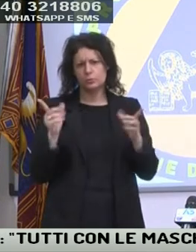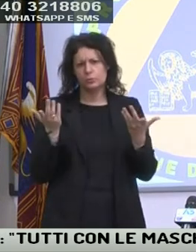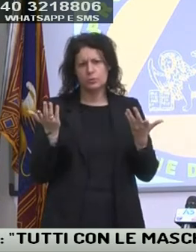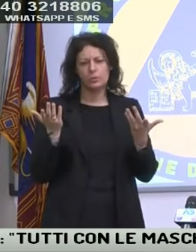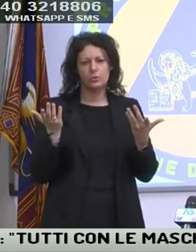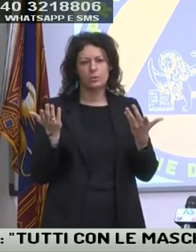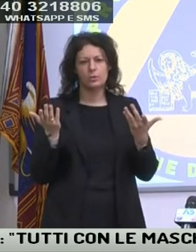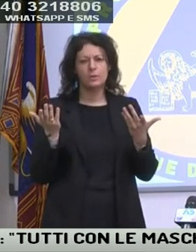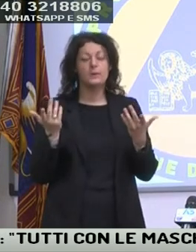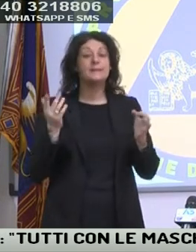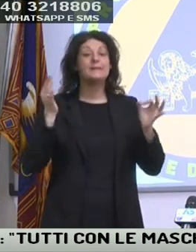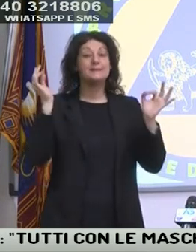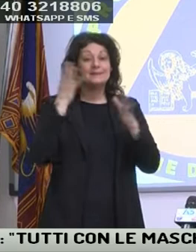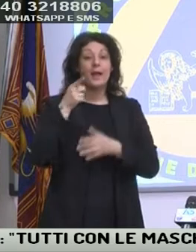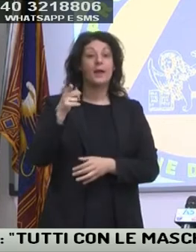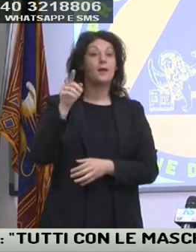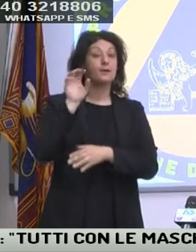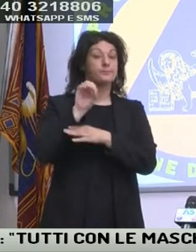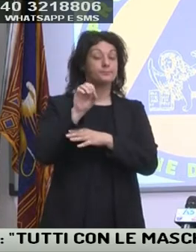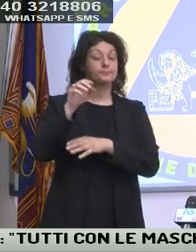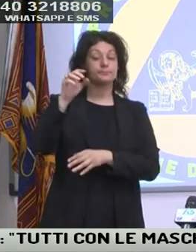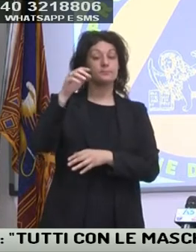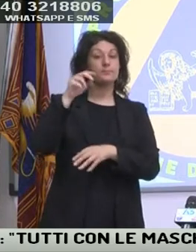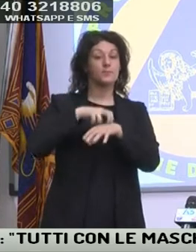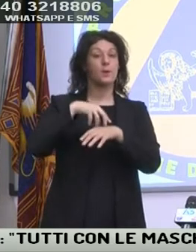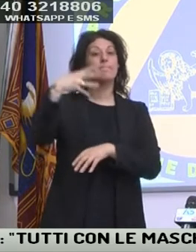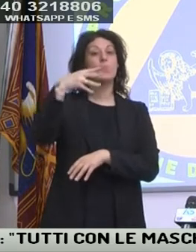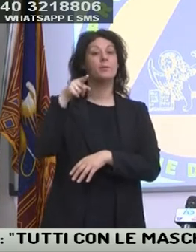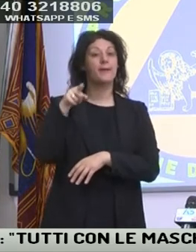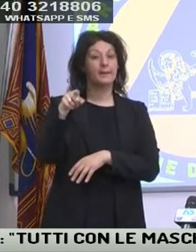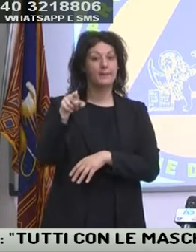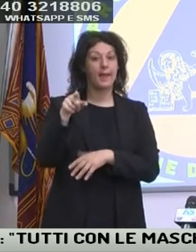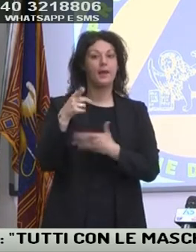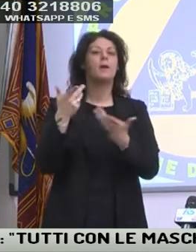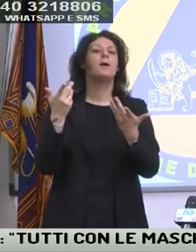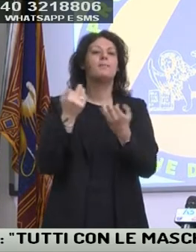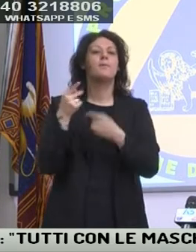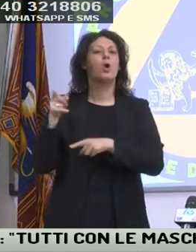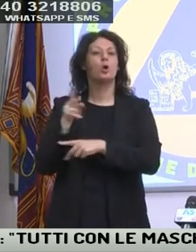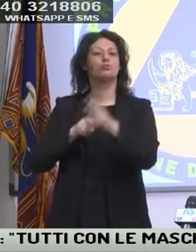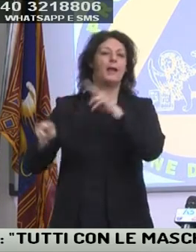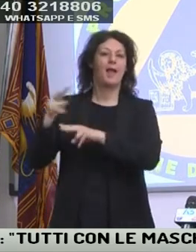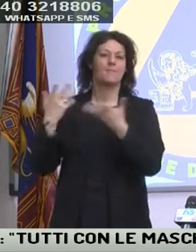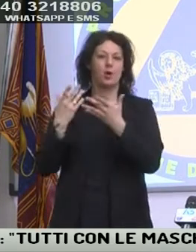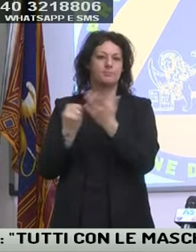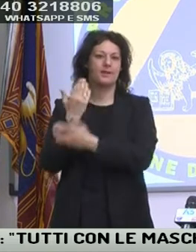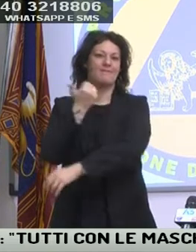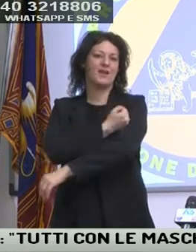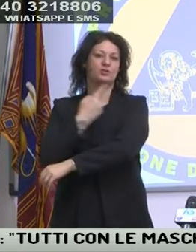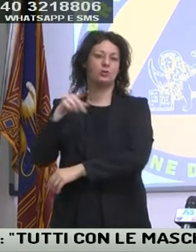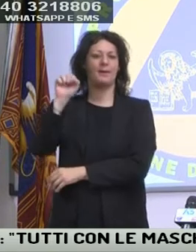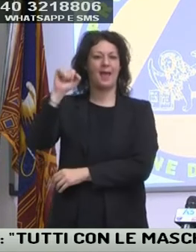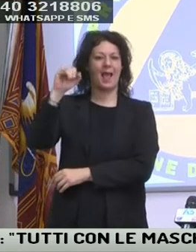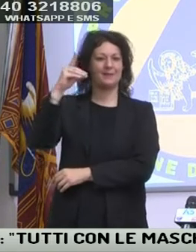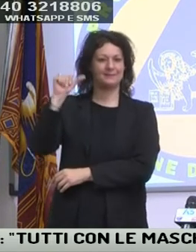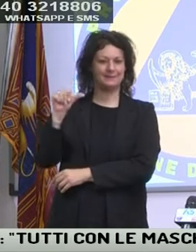probabilmente se fosse vera la teoria di Montagnier, anche a fin di bene, cioè trovare il vaccino per l'AIDS. Oh, ma da qui a fare i fenomeni